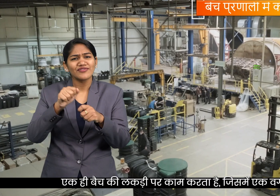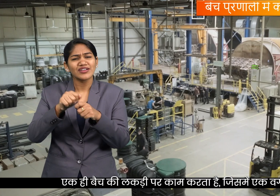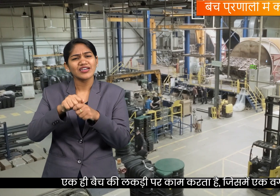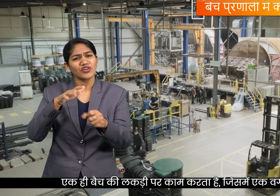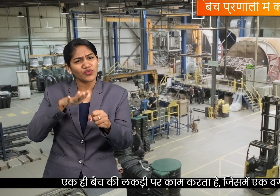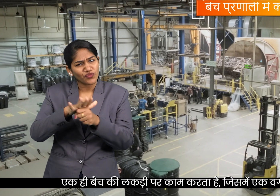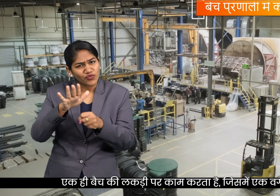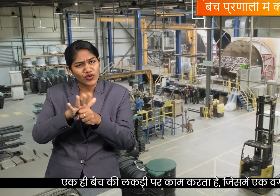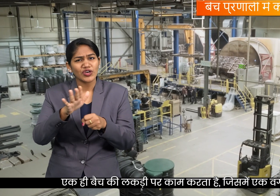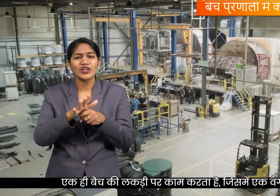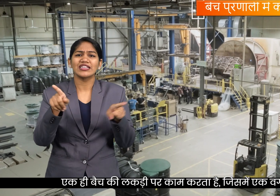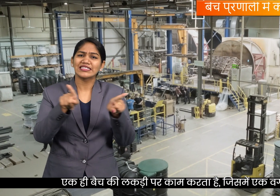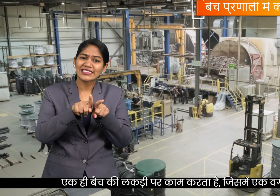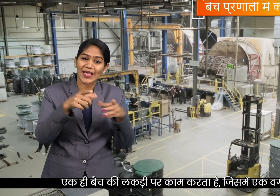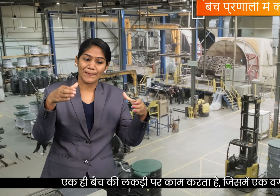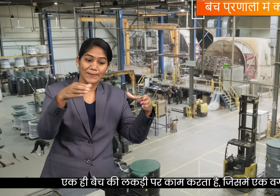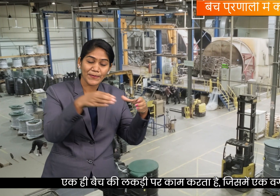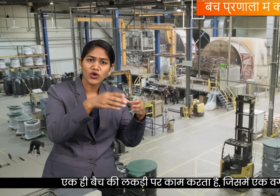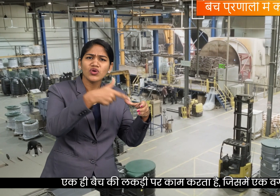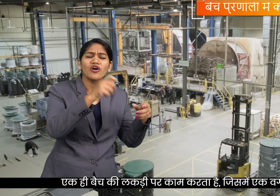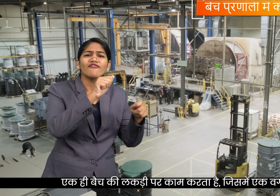एक ही बैच की लकड़ी पर काम करता है,